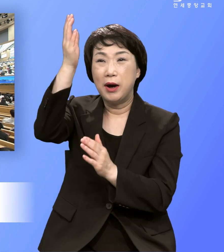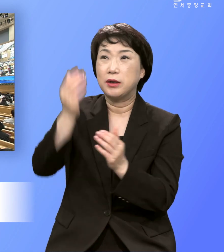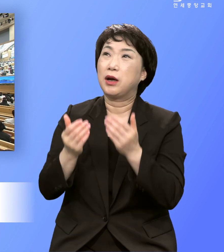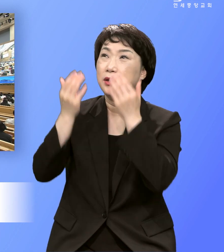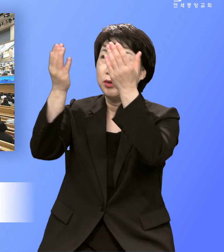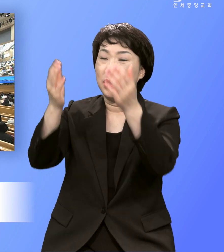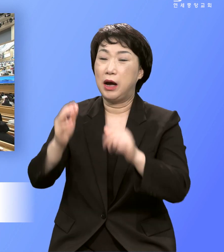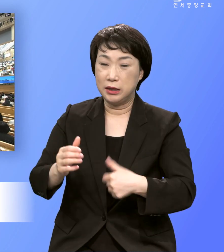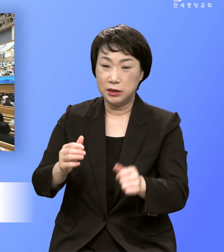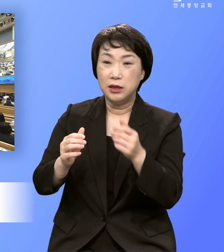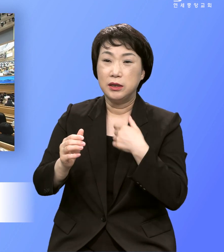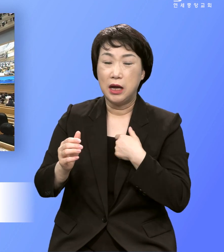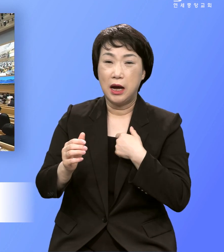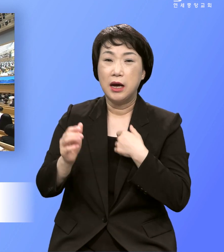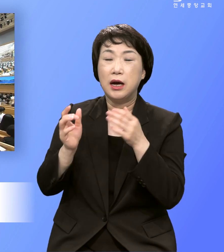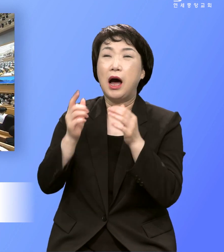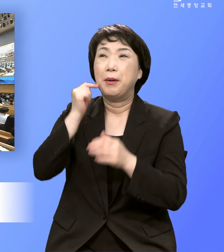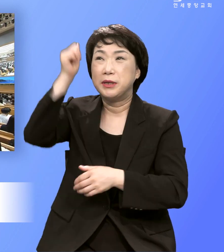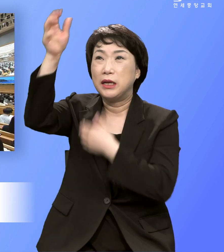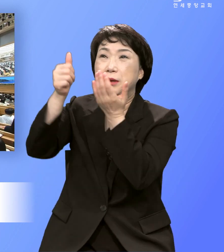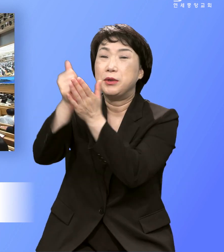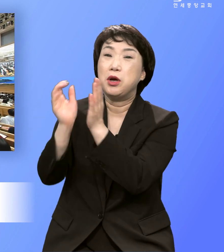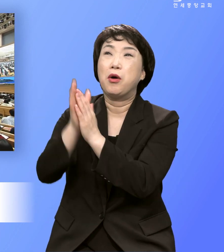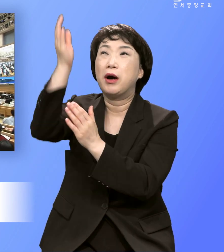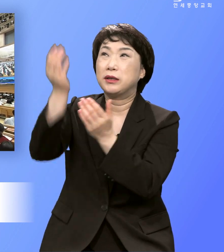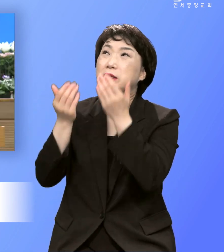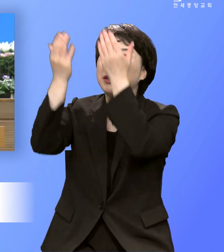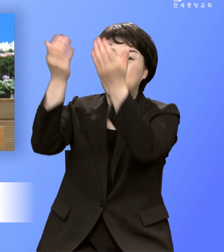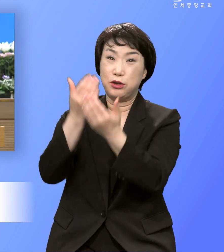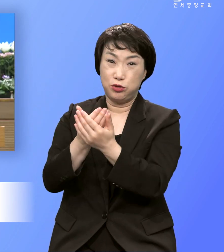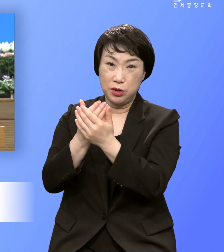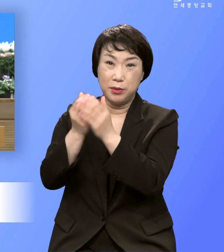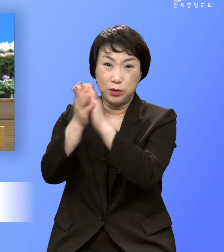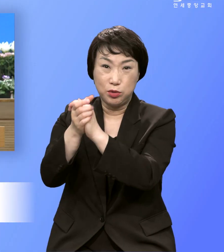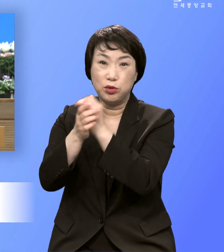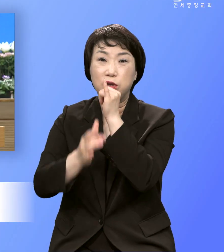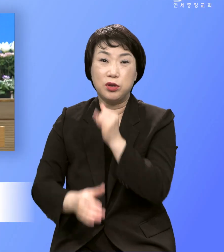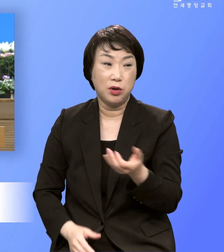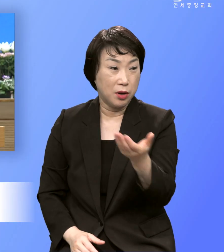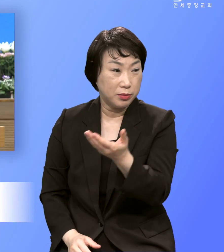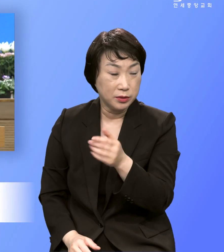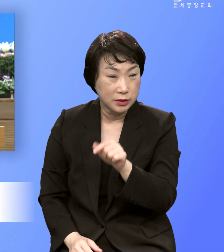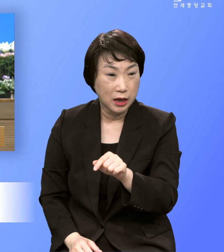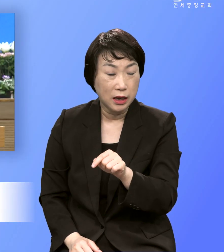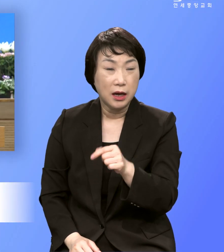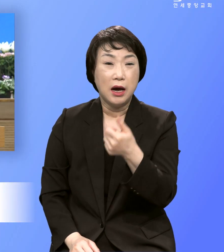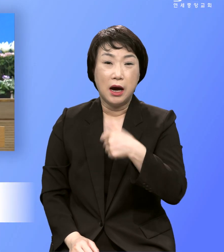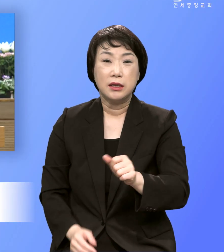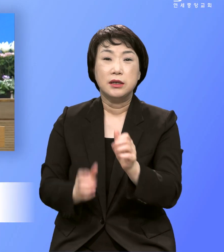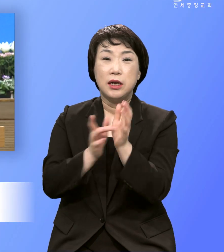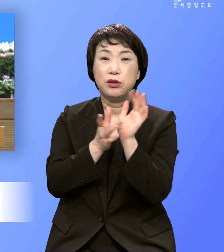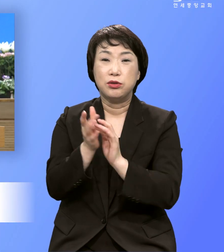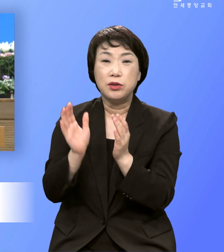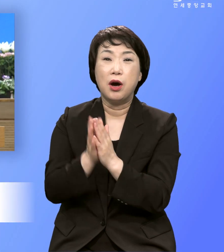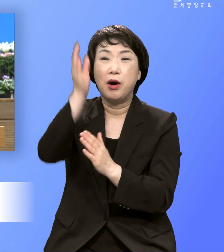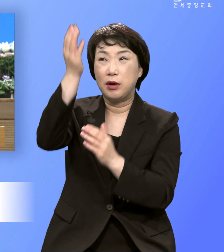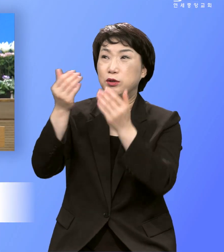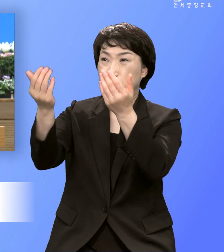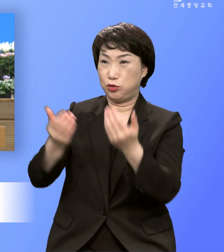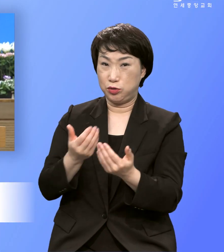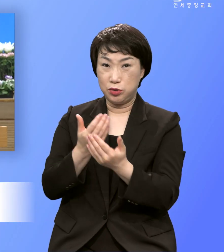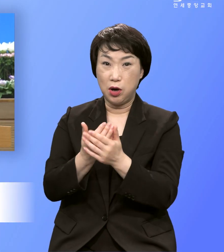하사 아들로 아버지를 영화롭게 하게 하옵소서. 자, 아들을 영화롭게 하다.